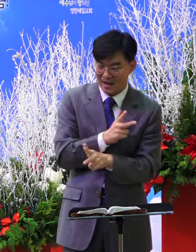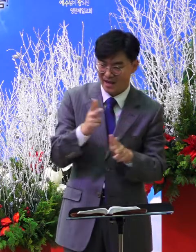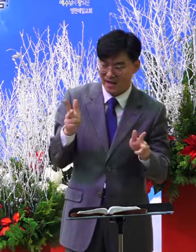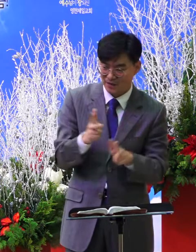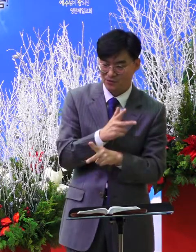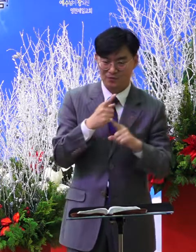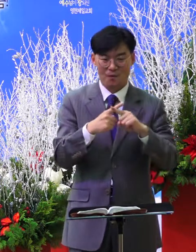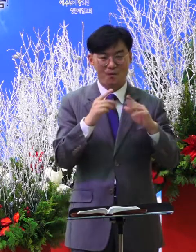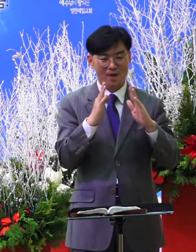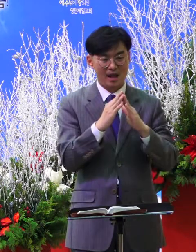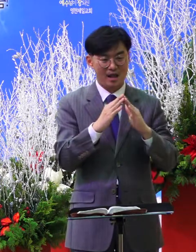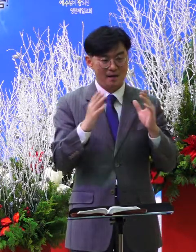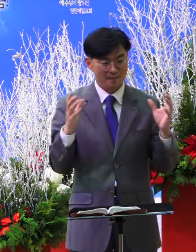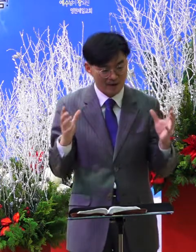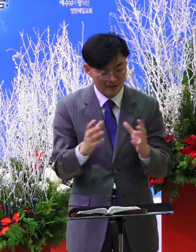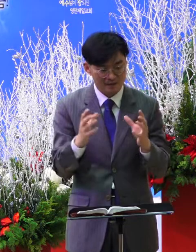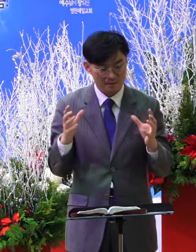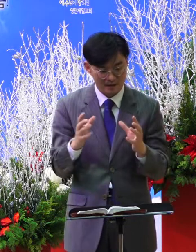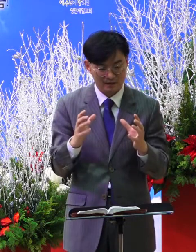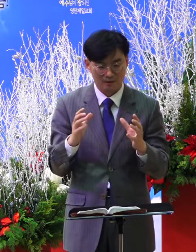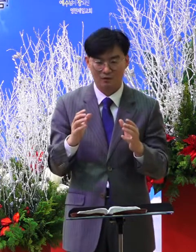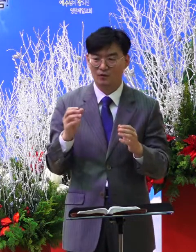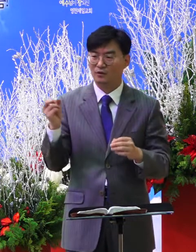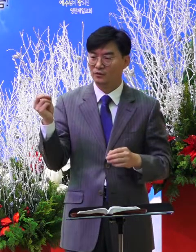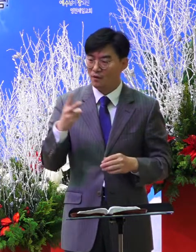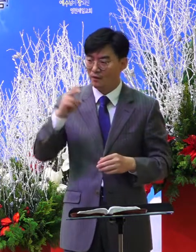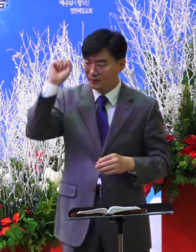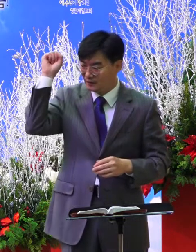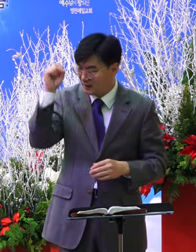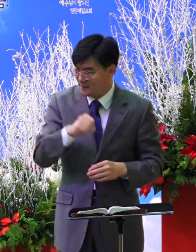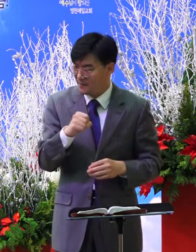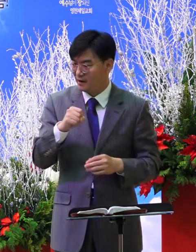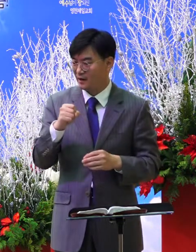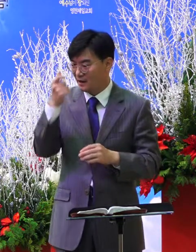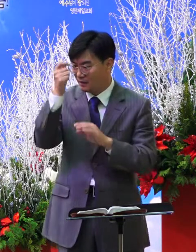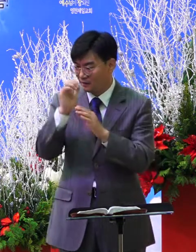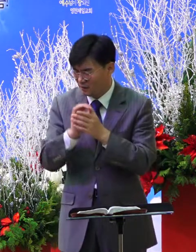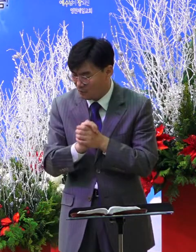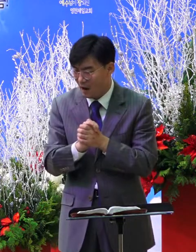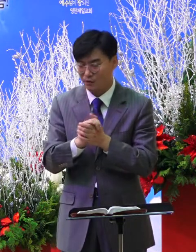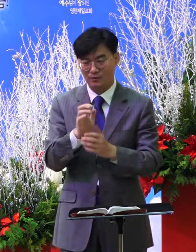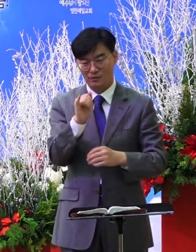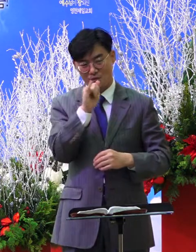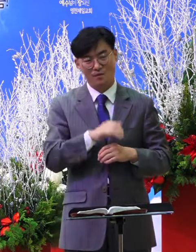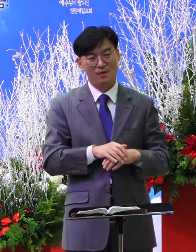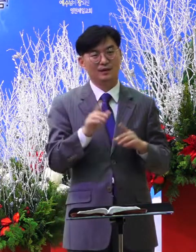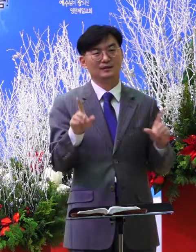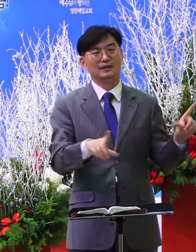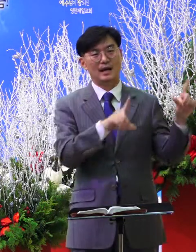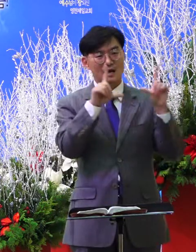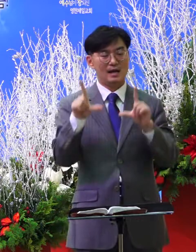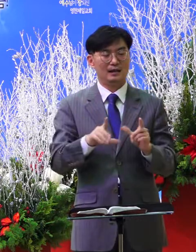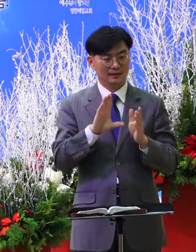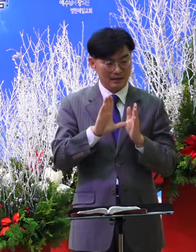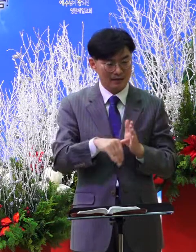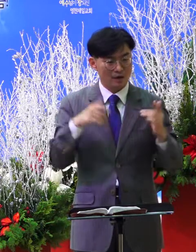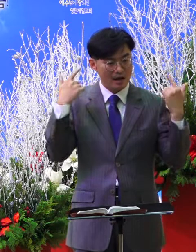또 혹은 매일매일 새벽에 와서도 또 예배하고 여러분 삶 속에서 부지런히 기도하고